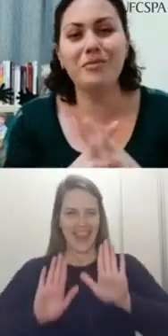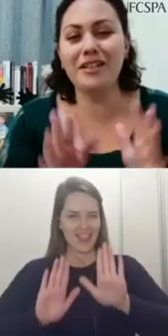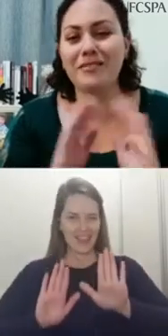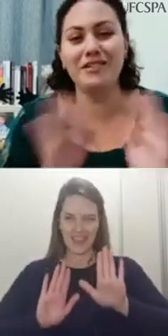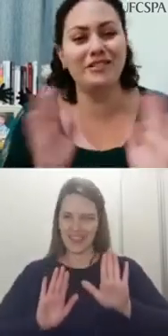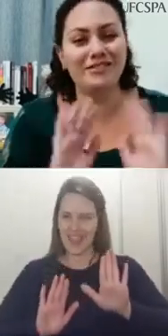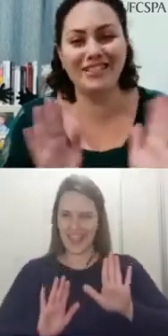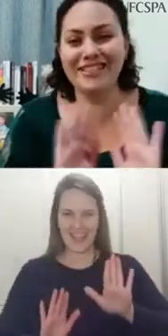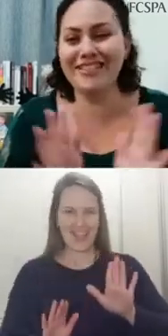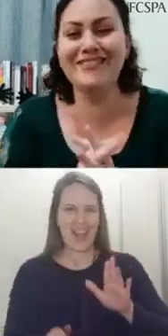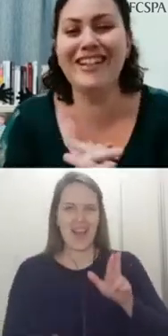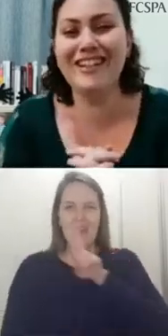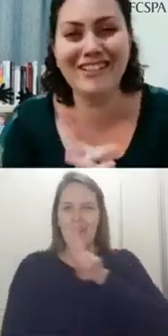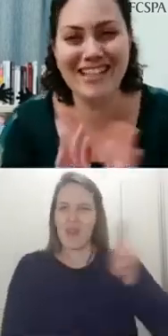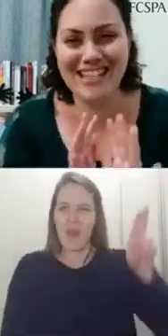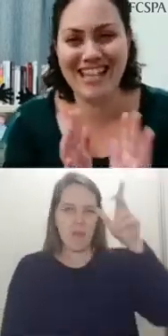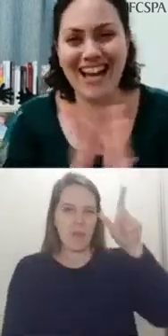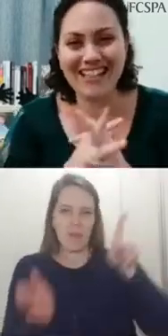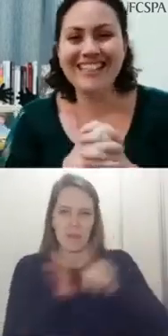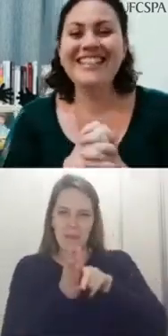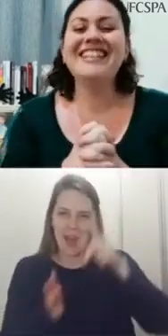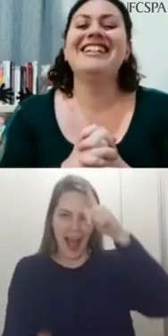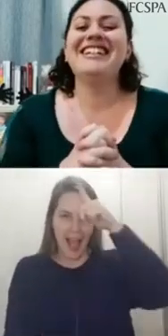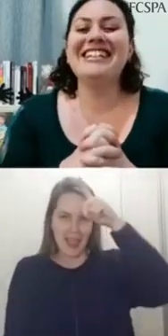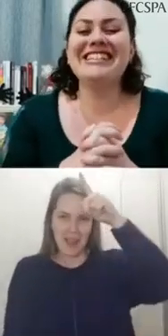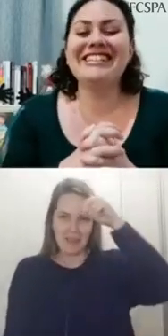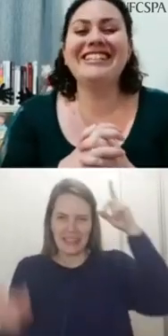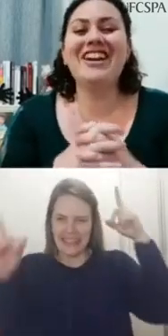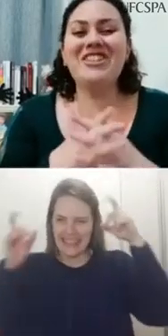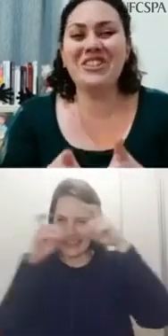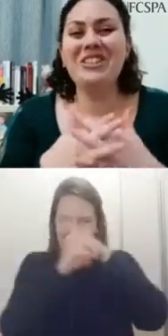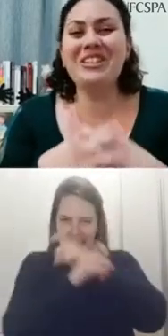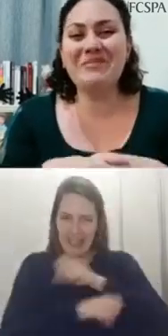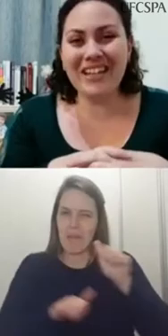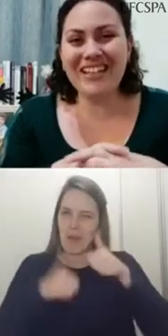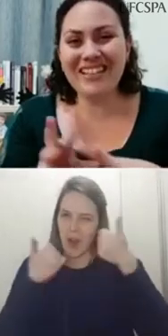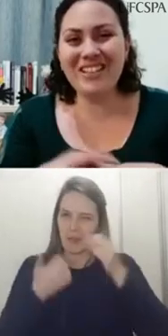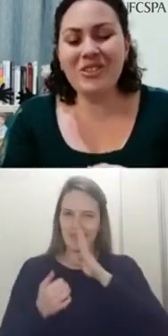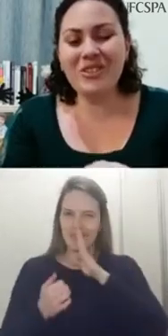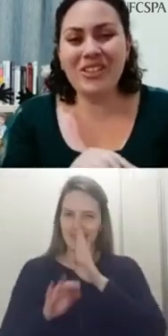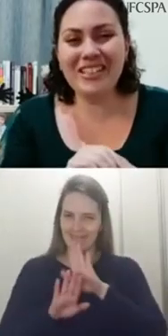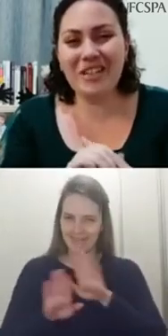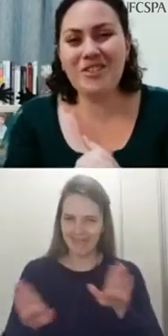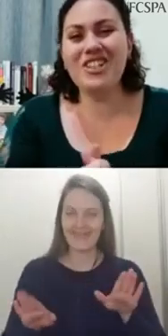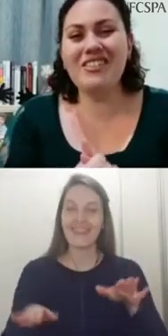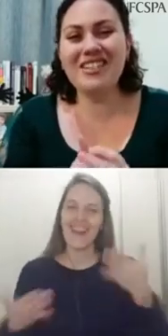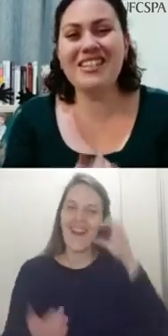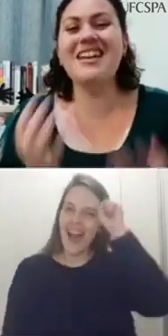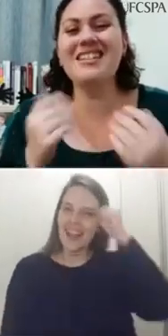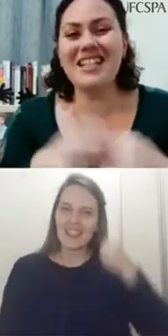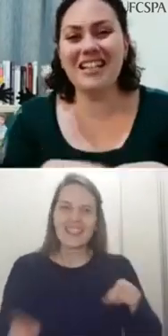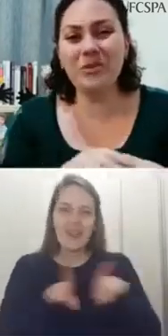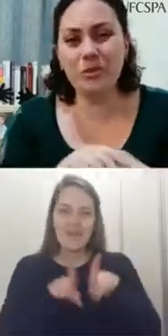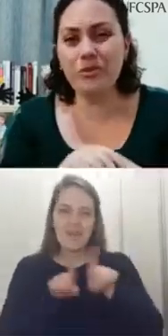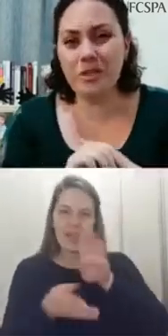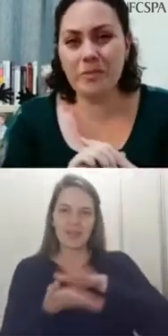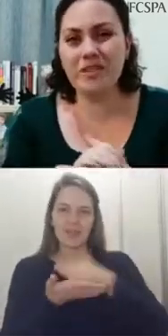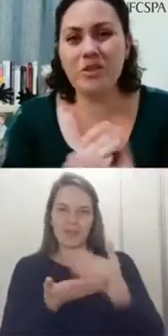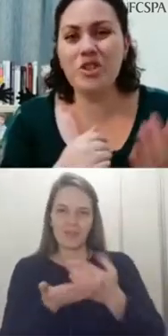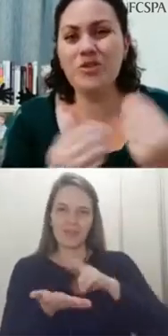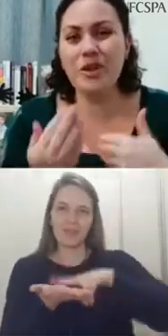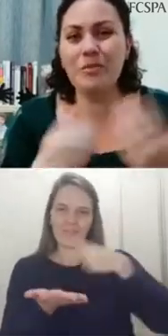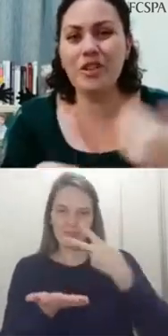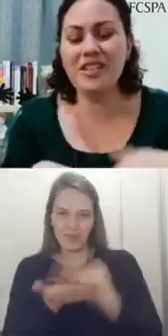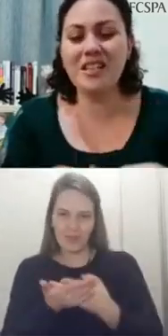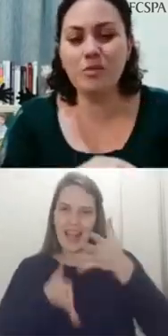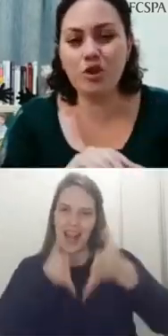um nome alemão, melhor não arriscar. A Xana também é tradutora e intérprete de língua de sinais lá na UFSP. Então, a